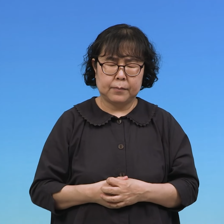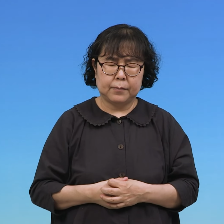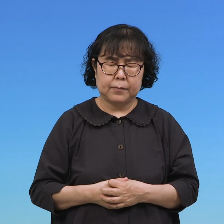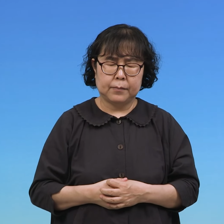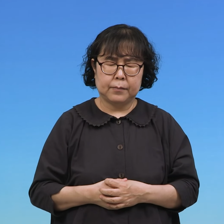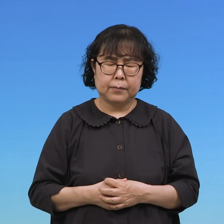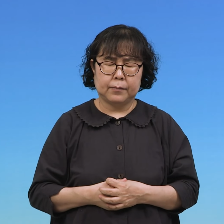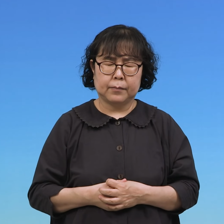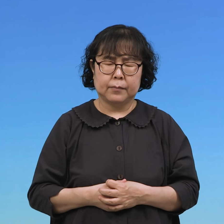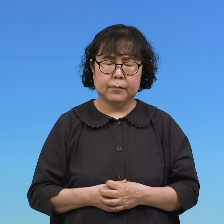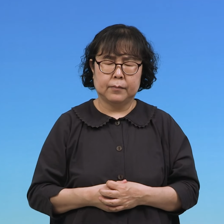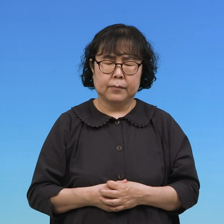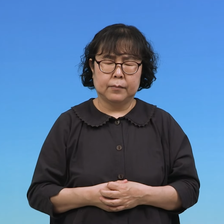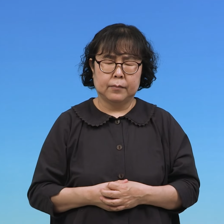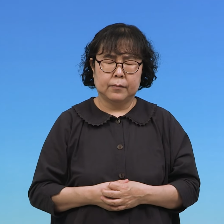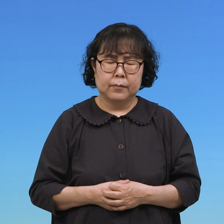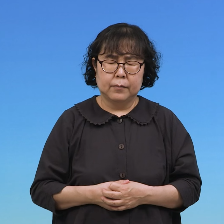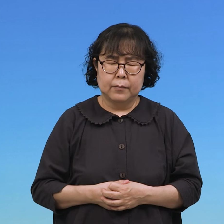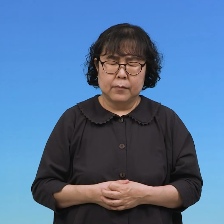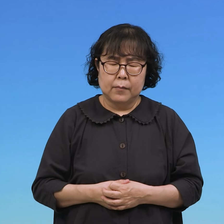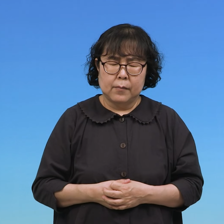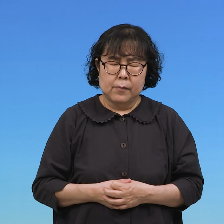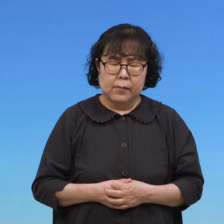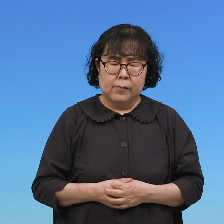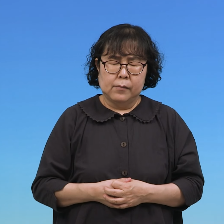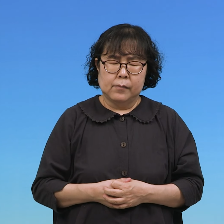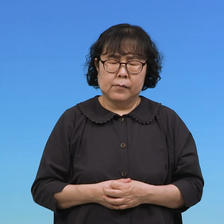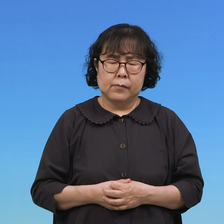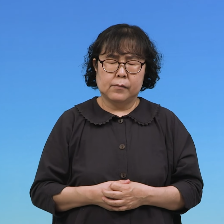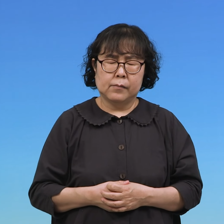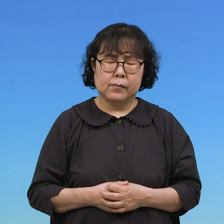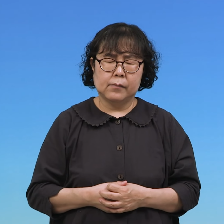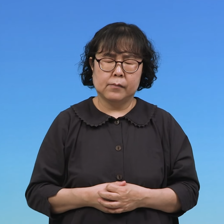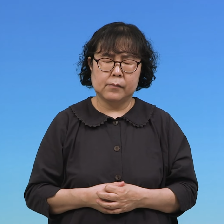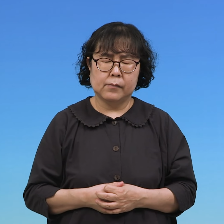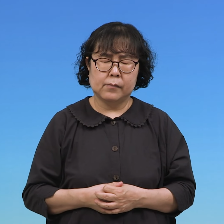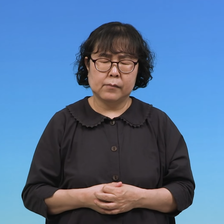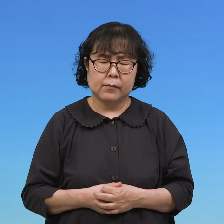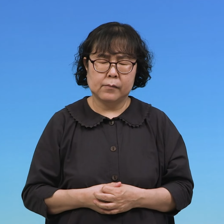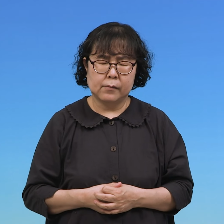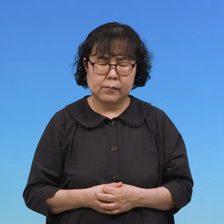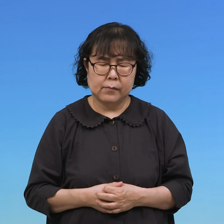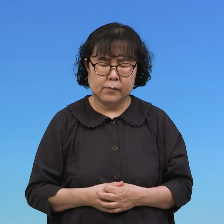있으며 거룩의 향기를 나타낼 수 있는 은혜를 체험할 수 있도록 이